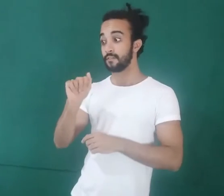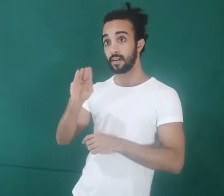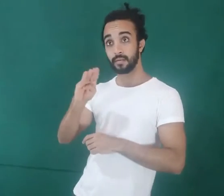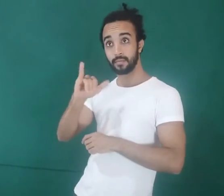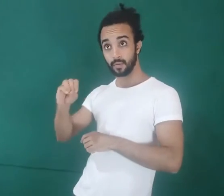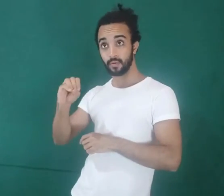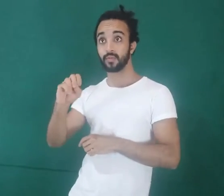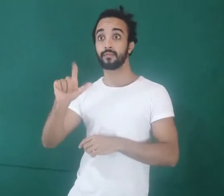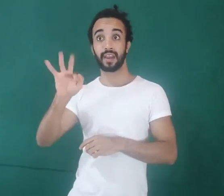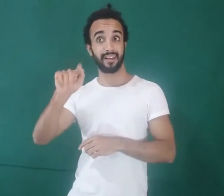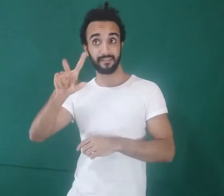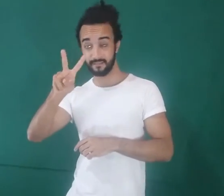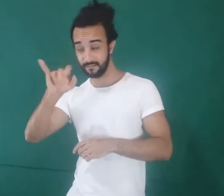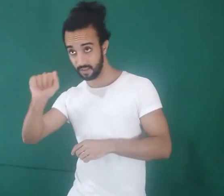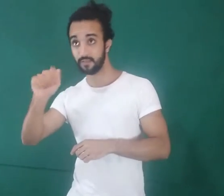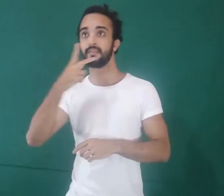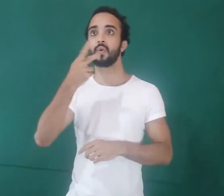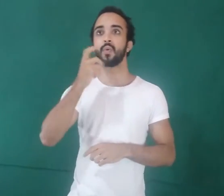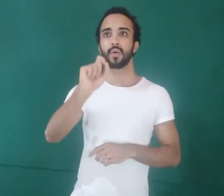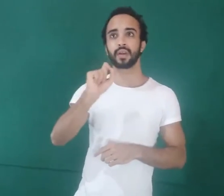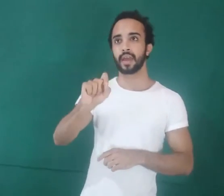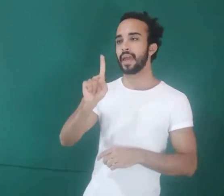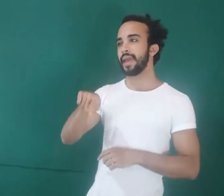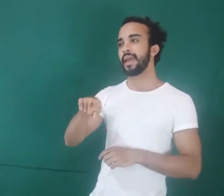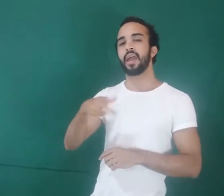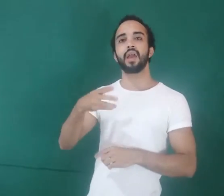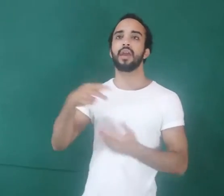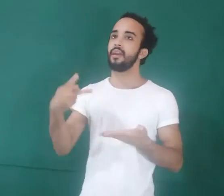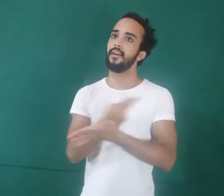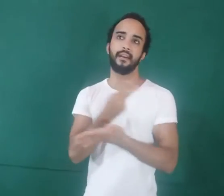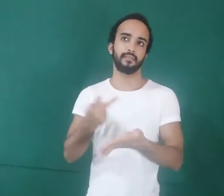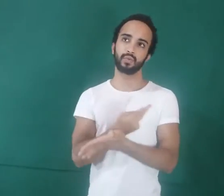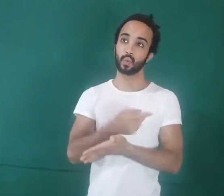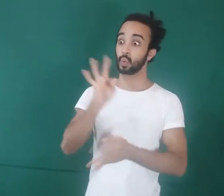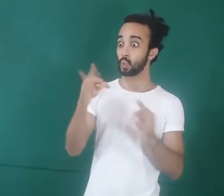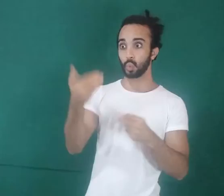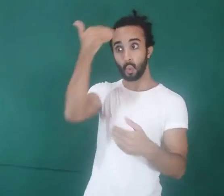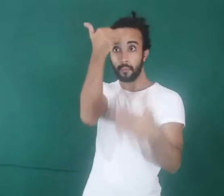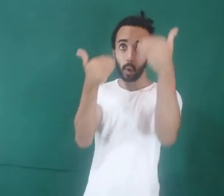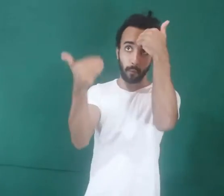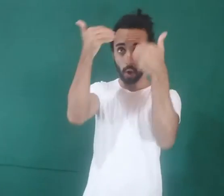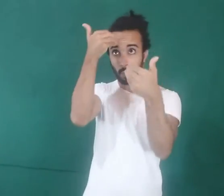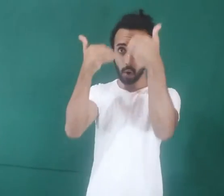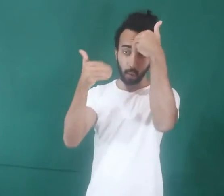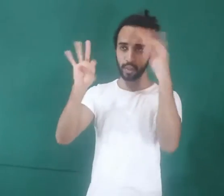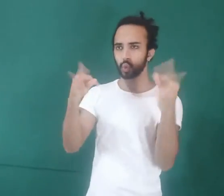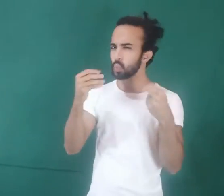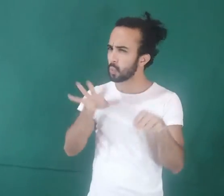que Flávia falou. É um erro botar tudo na conta da pandemia. A gente já estava em crise antes. A pandemia, ela